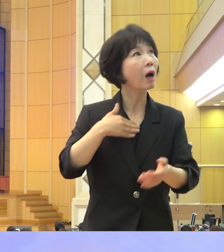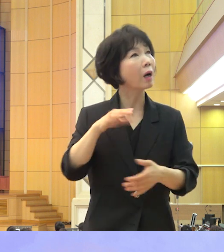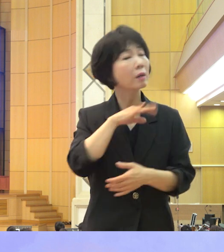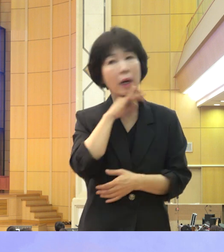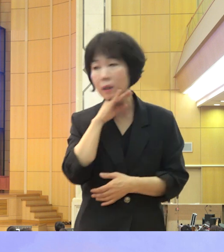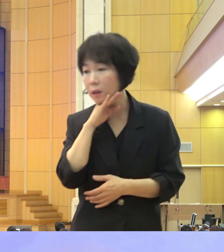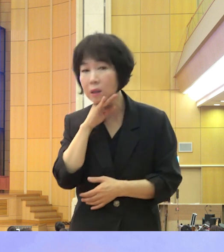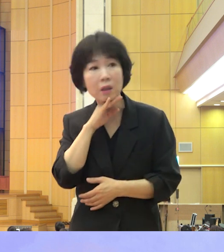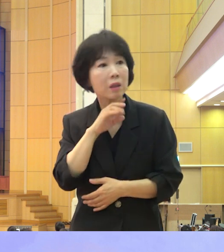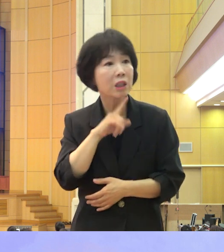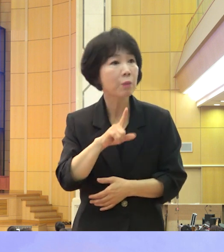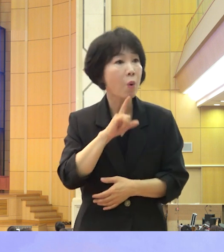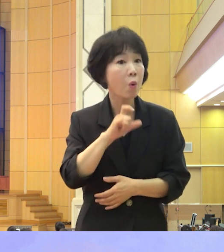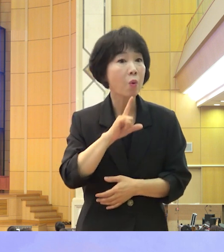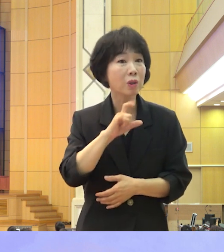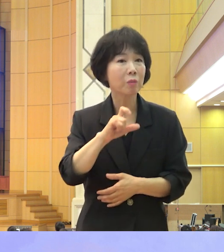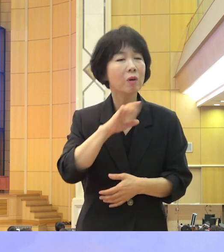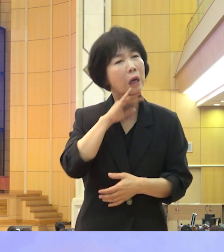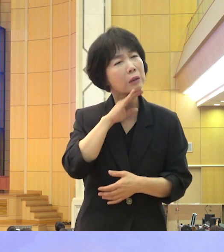때